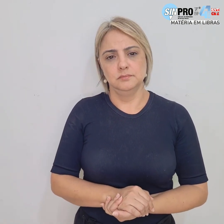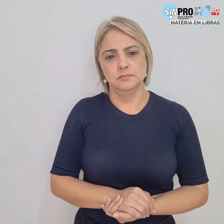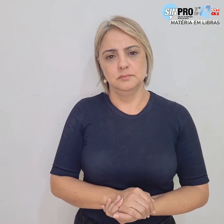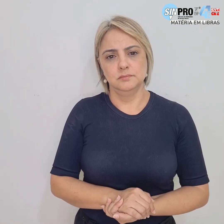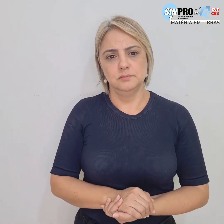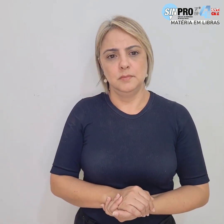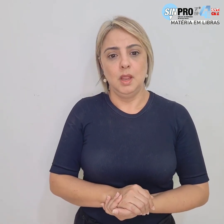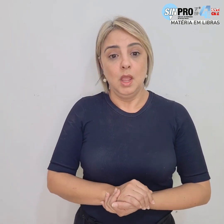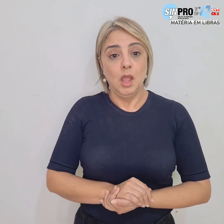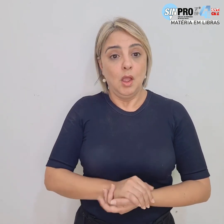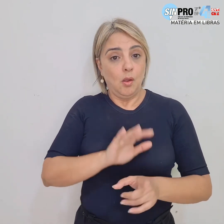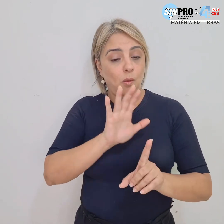Combater desigualdade e exclusão